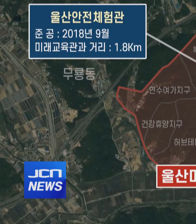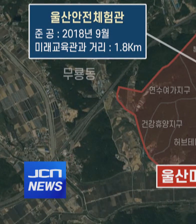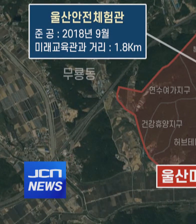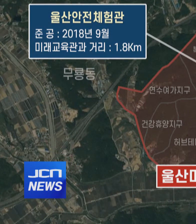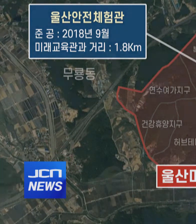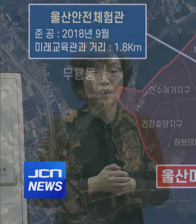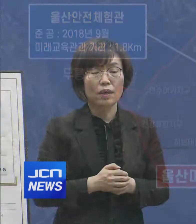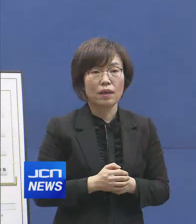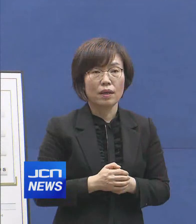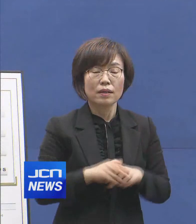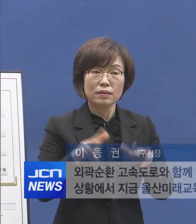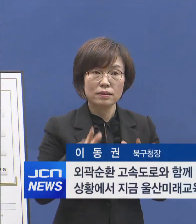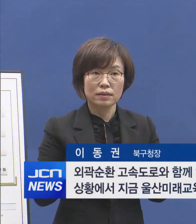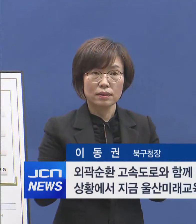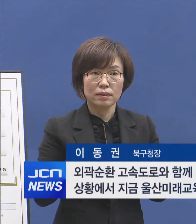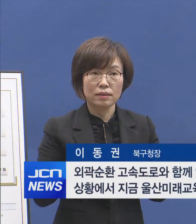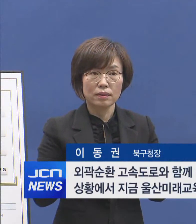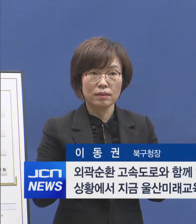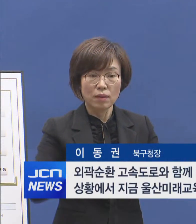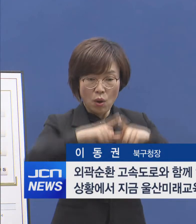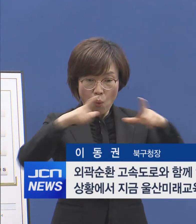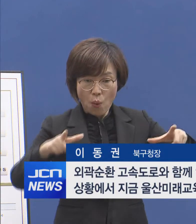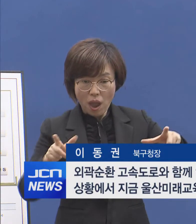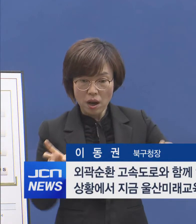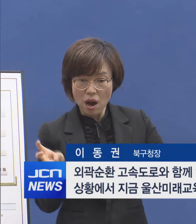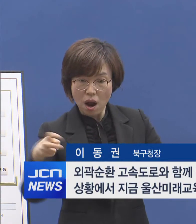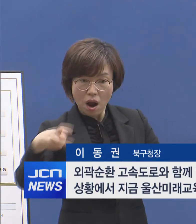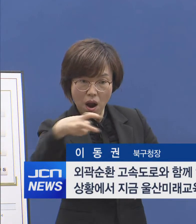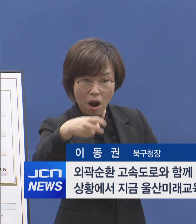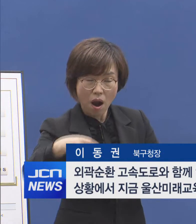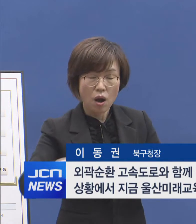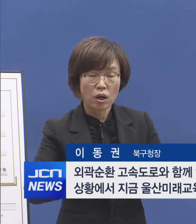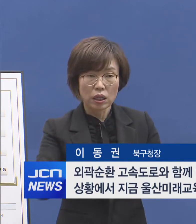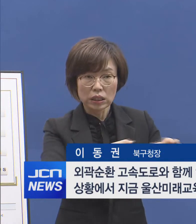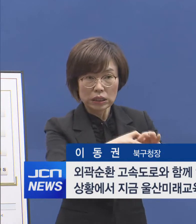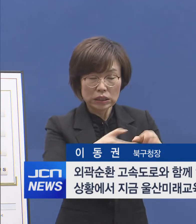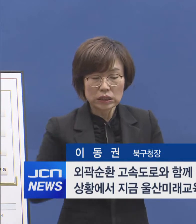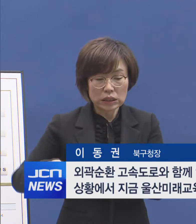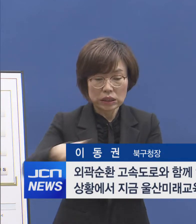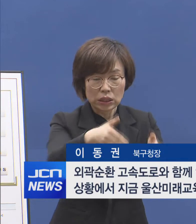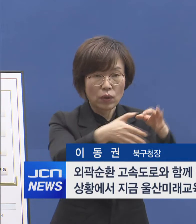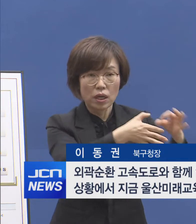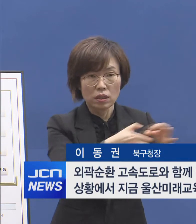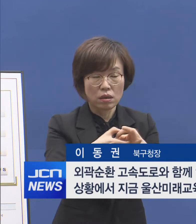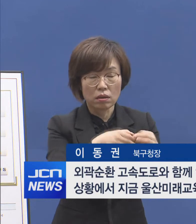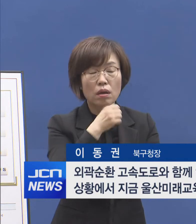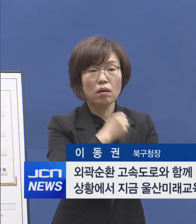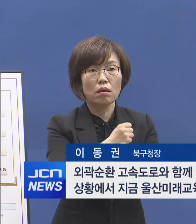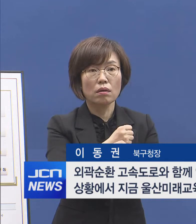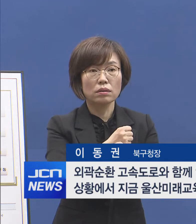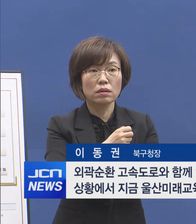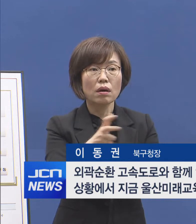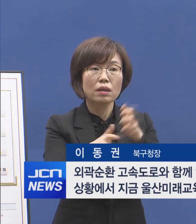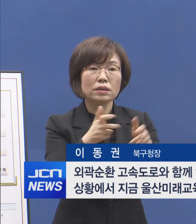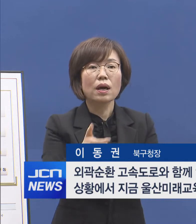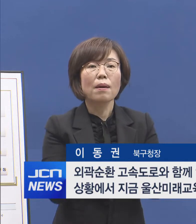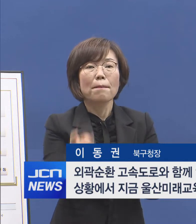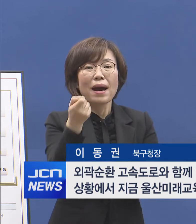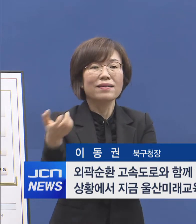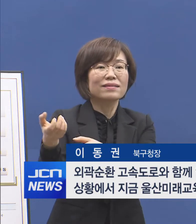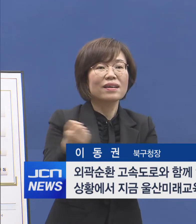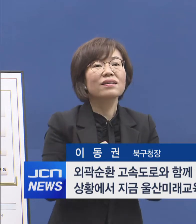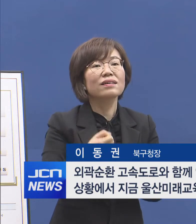있습니다. 지금 외곽 순환고속도로와 함께 연계가 돼서 그게 사업이 좀 탄력을 받지 않을까 그런